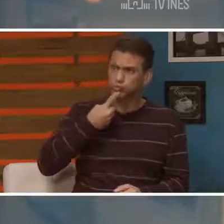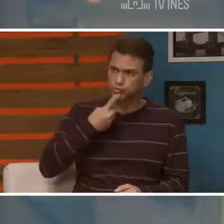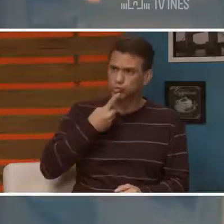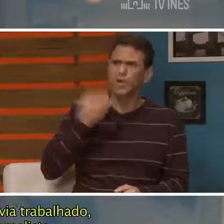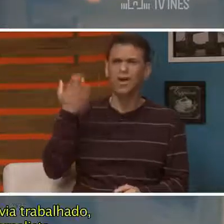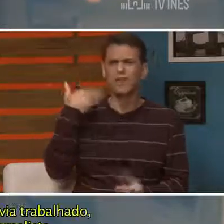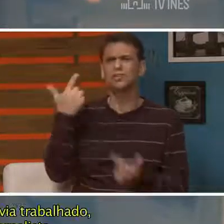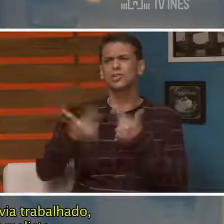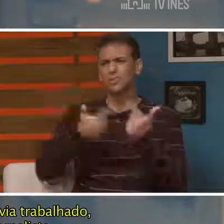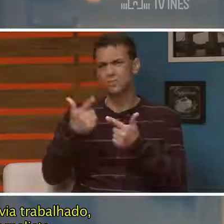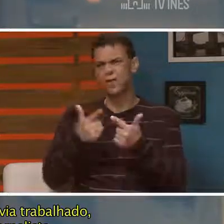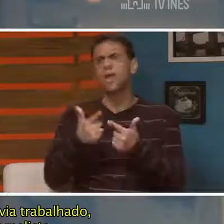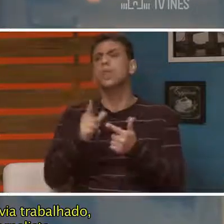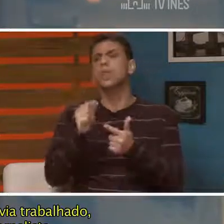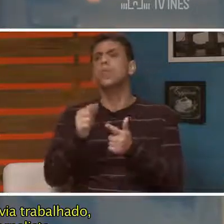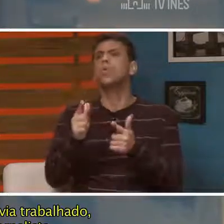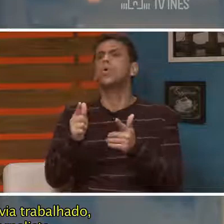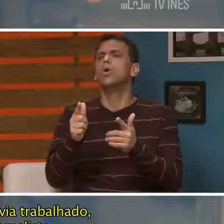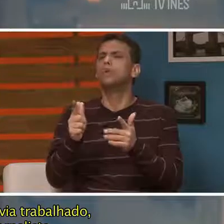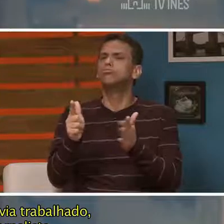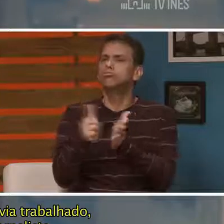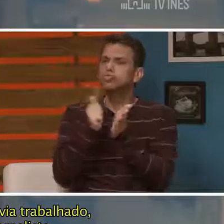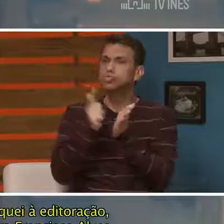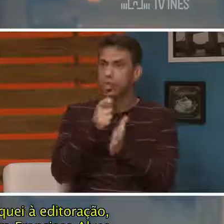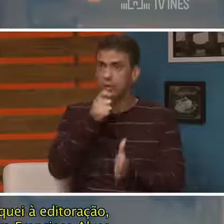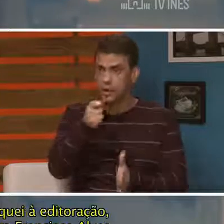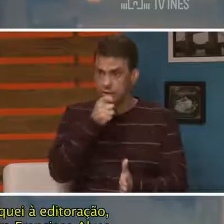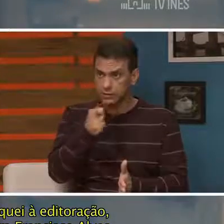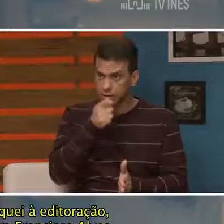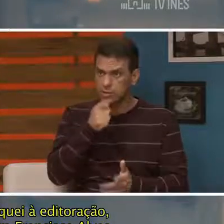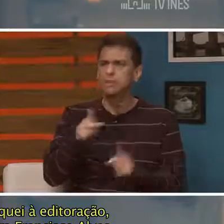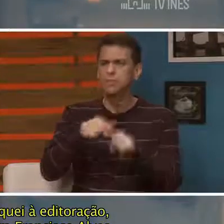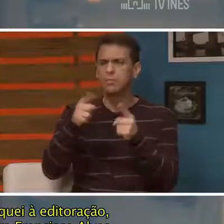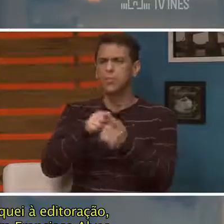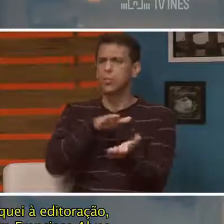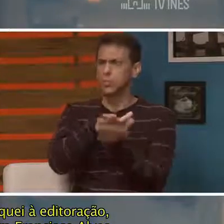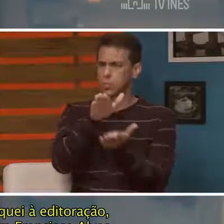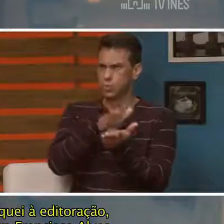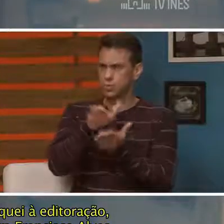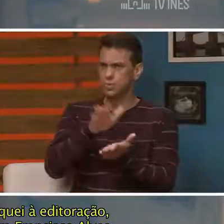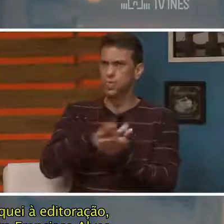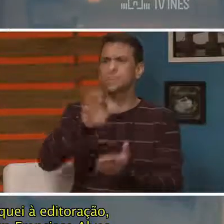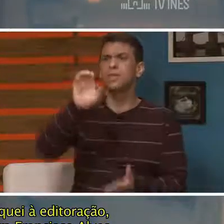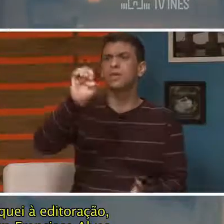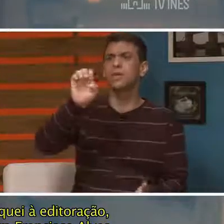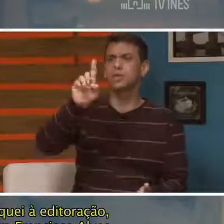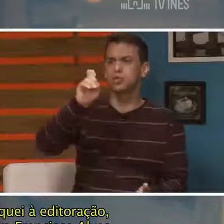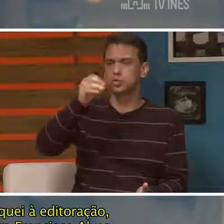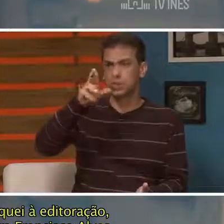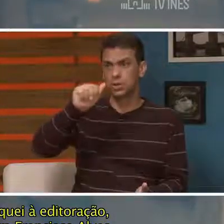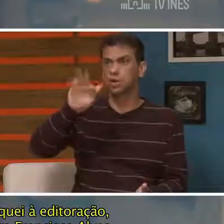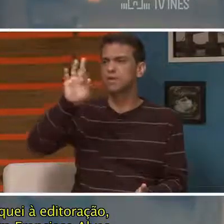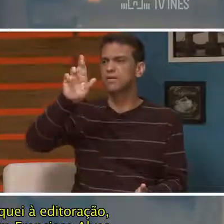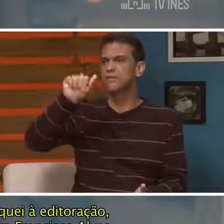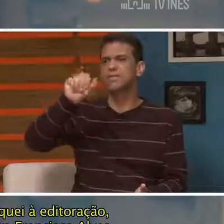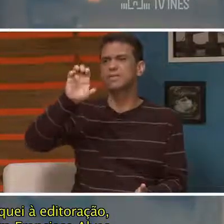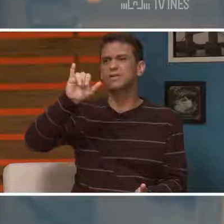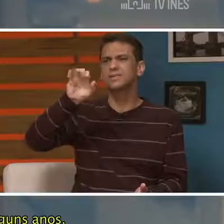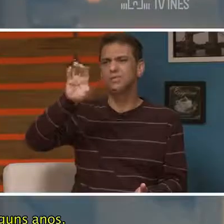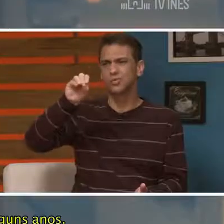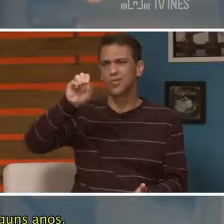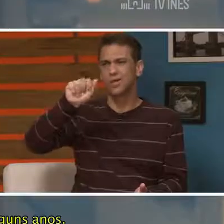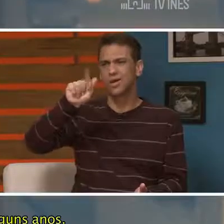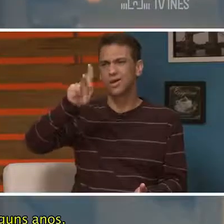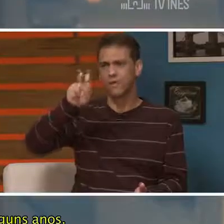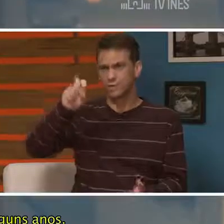Surdos. E como eu já havia trabalhado, sou jornalista e depois me dediquei à editoração, trabalhei na editora Francisco